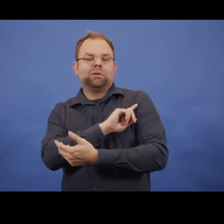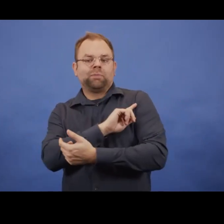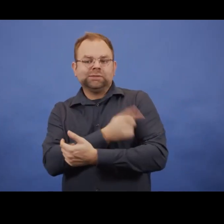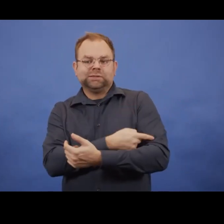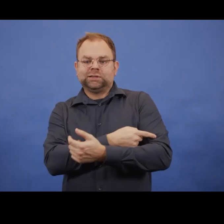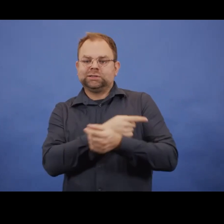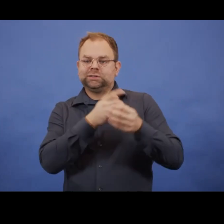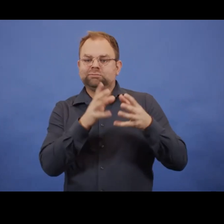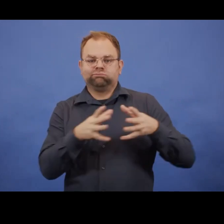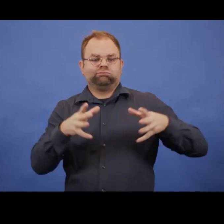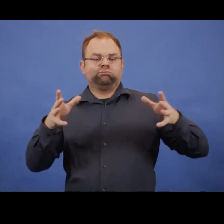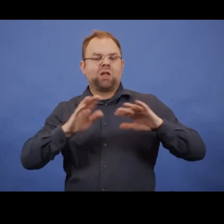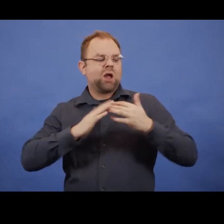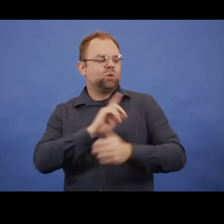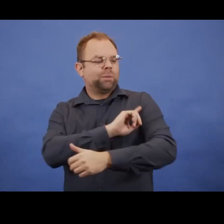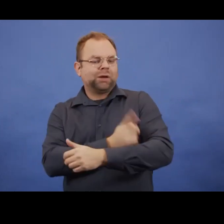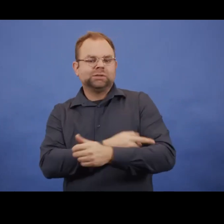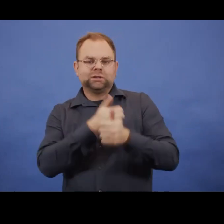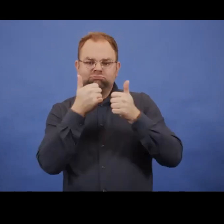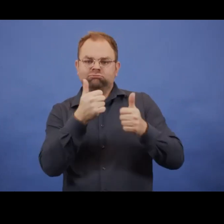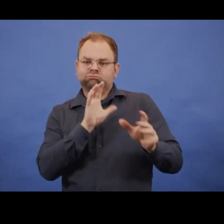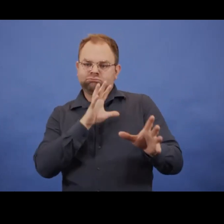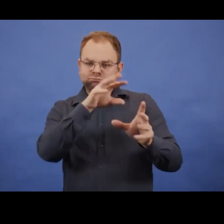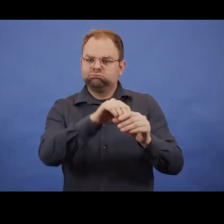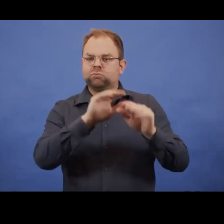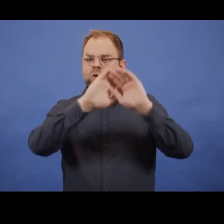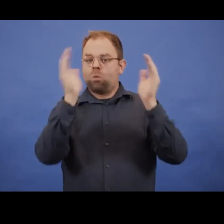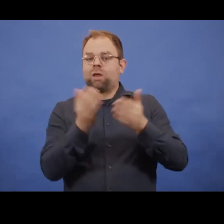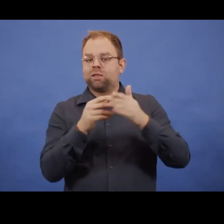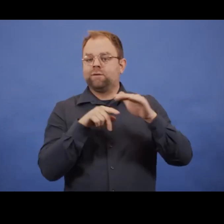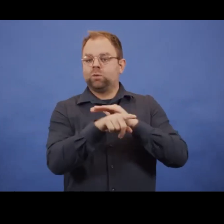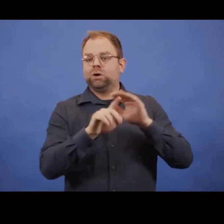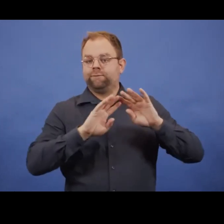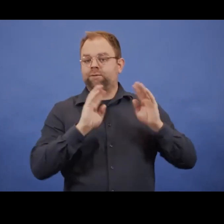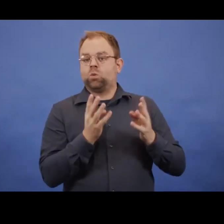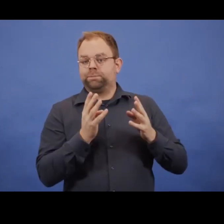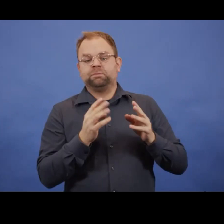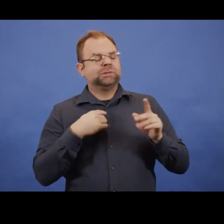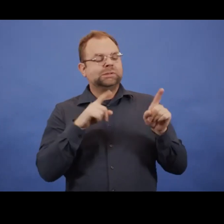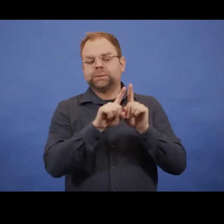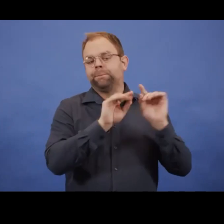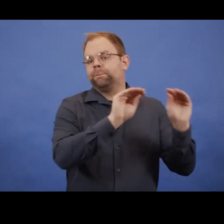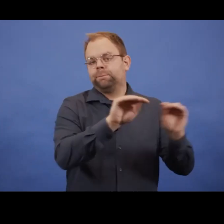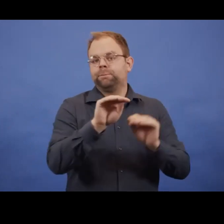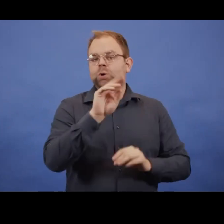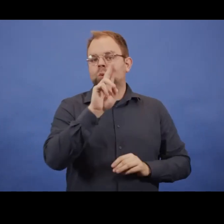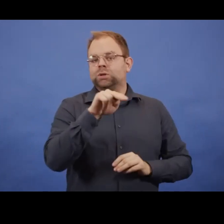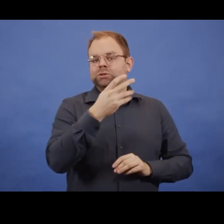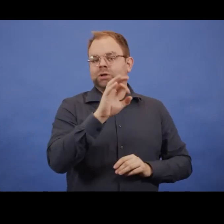Yo quiero agradecerles porque esto era un ejemplo de lo que nosotros